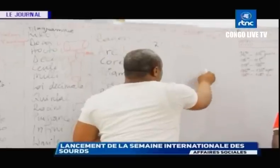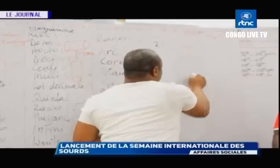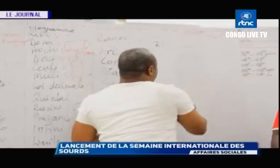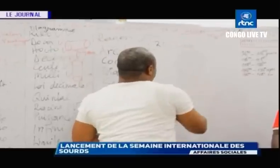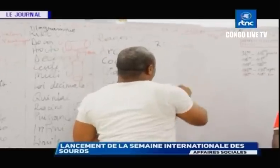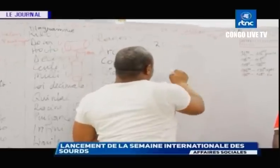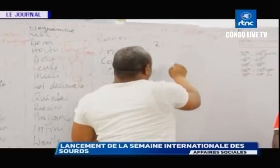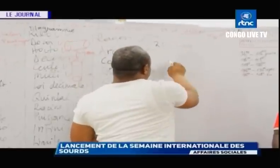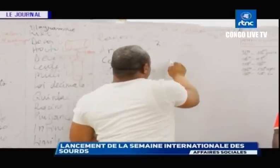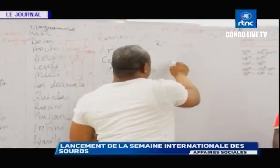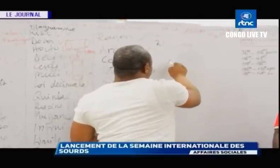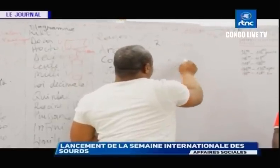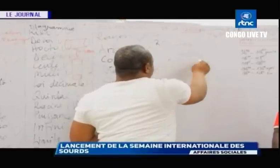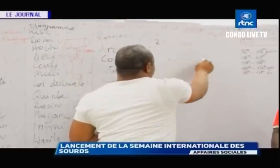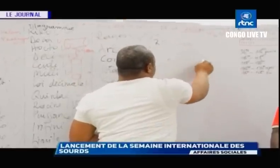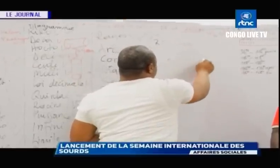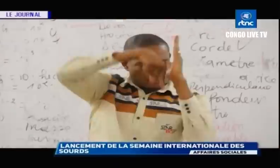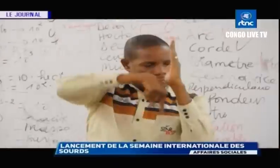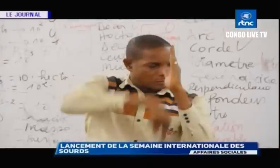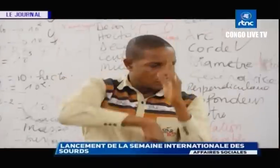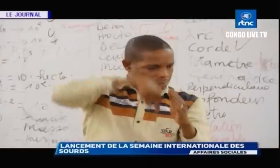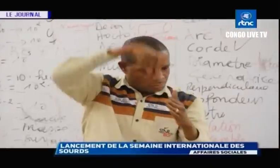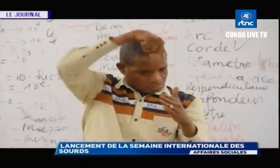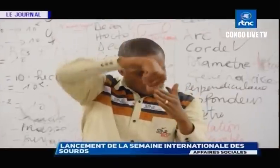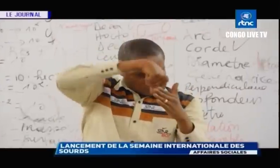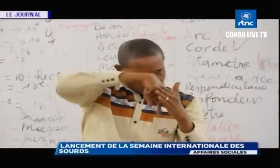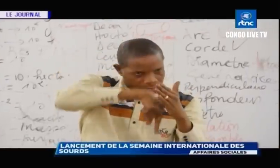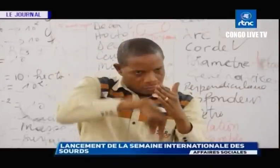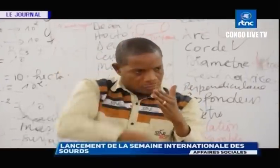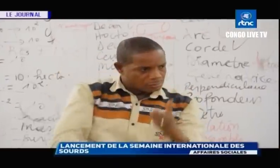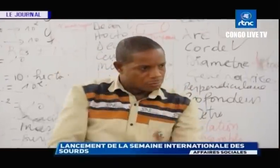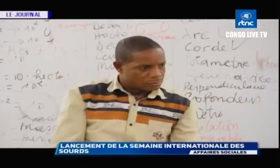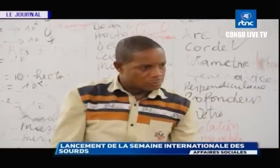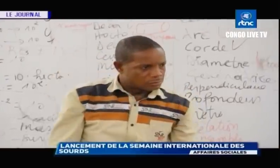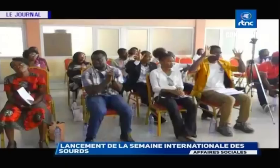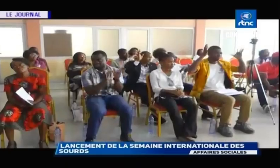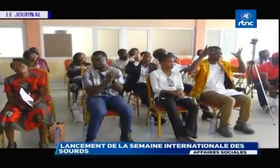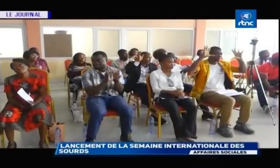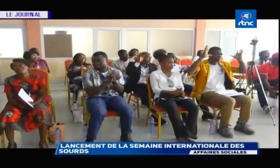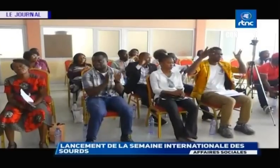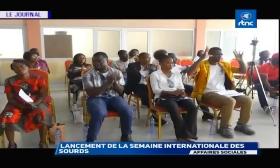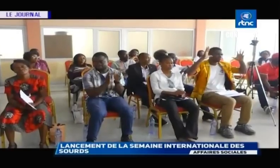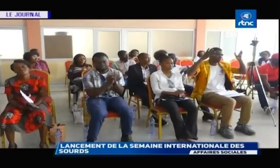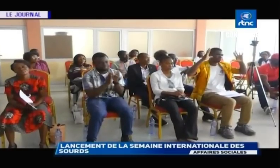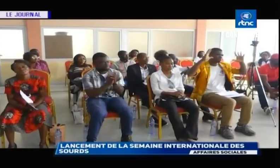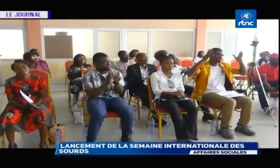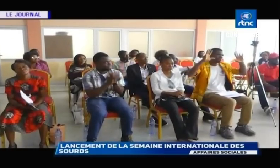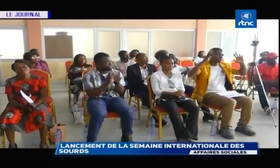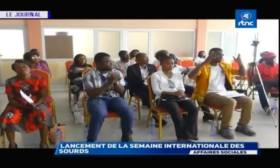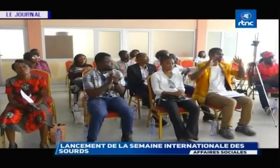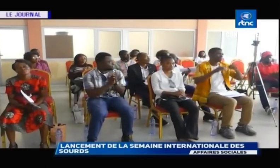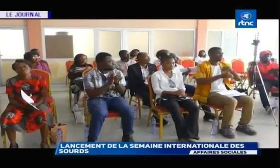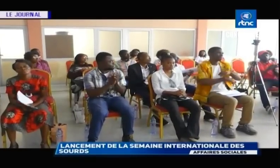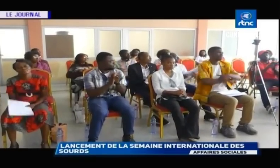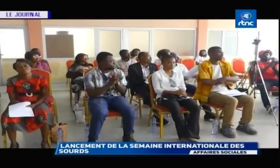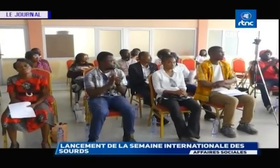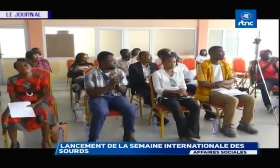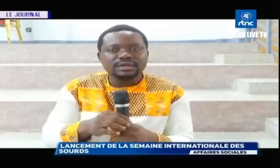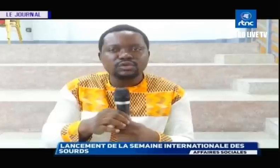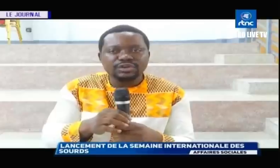de plus de 6000 mots qui attend sa publication avec objectif de faire de cette langue des signes une cinquième langue nationale. Le